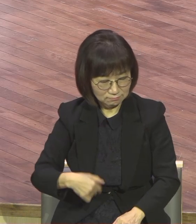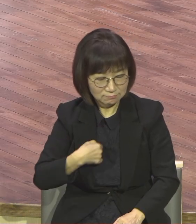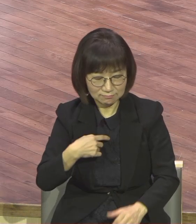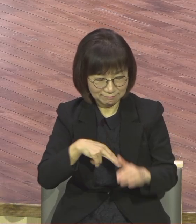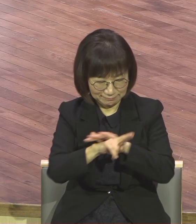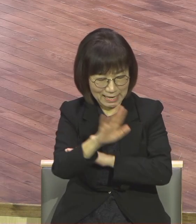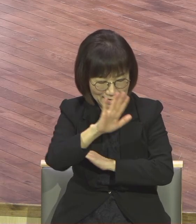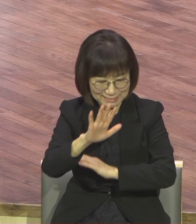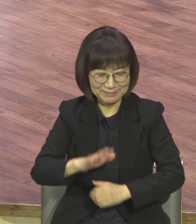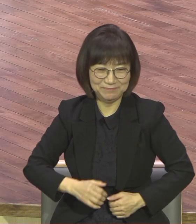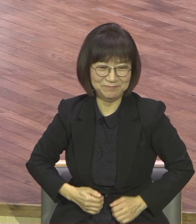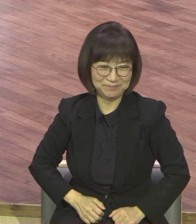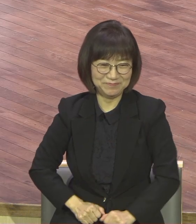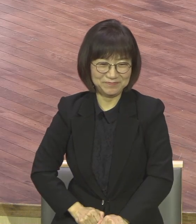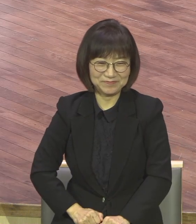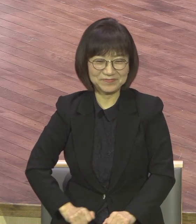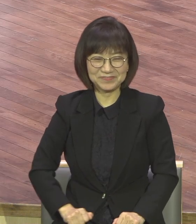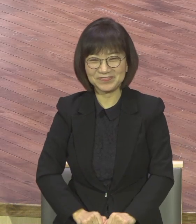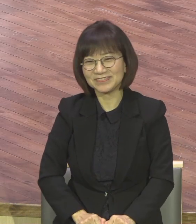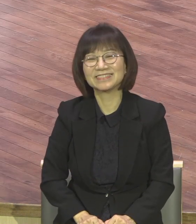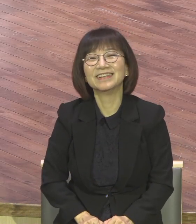나온 사람들 미안하지만.